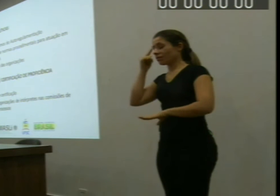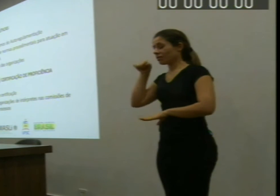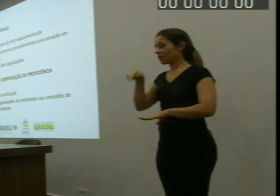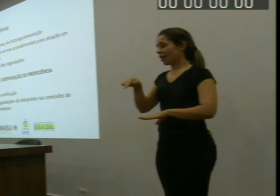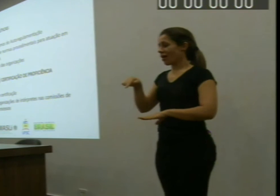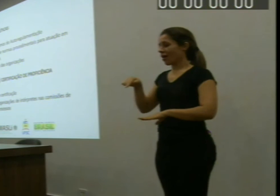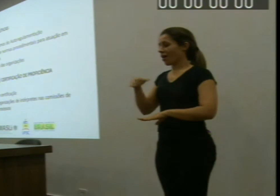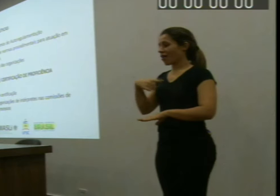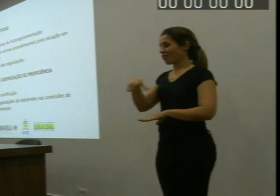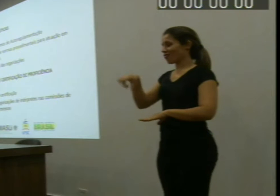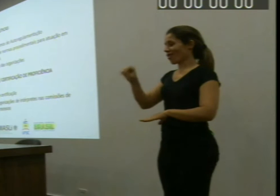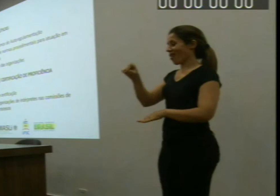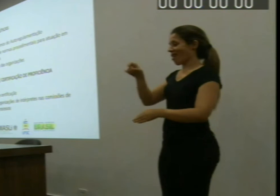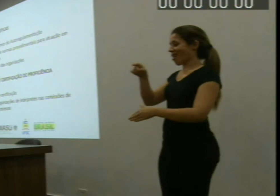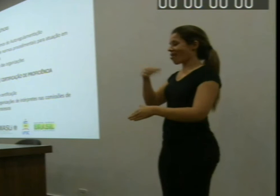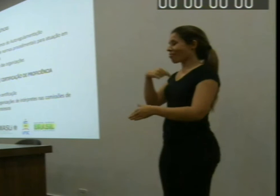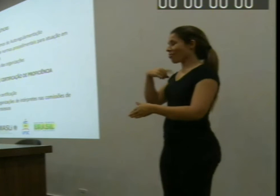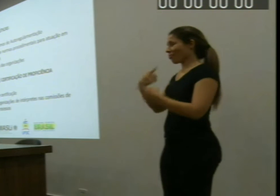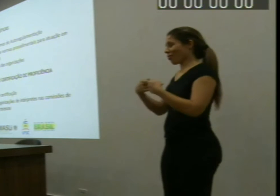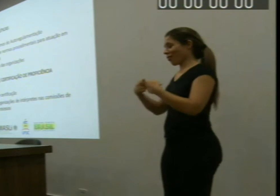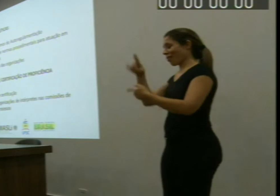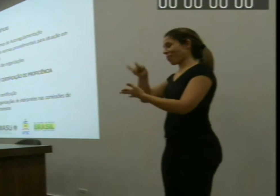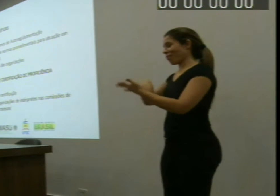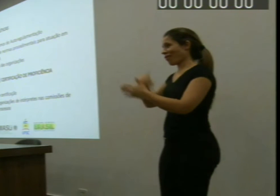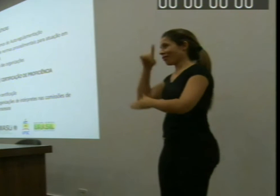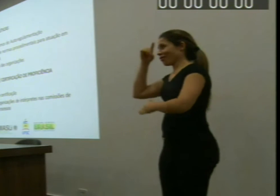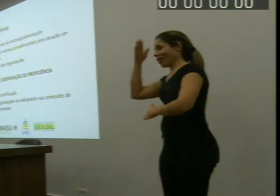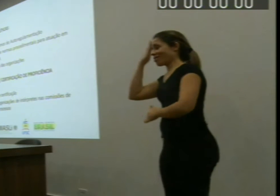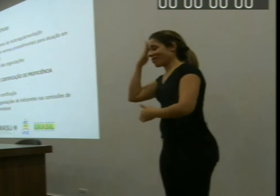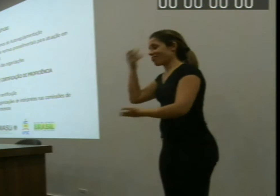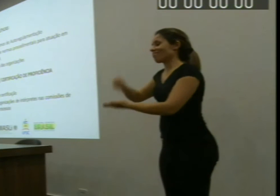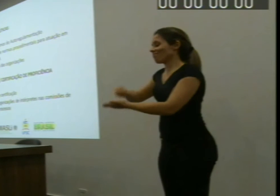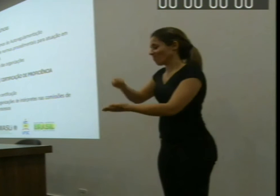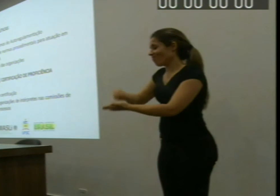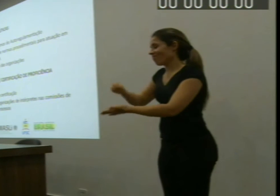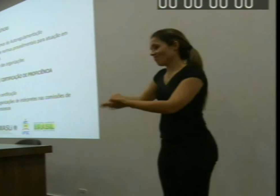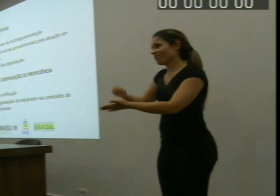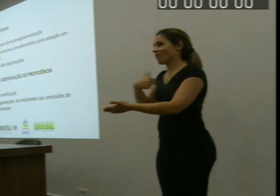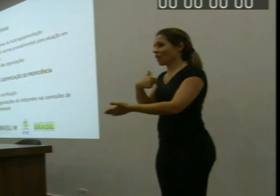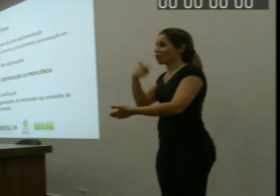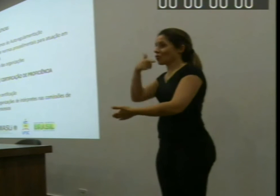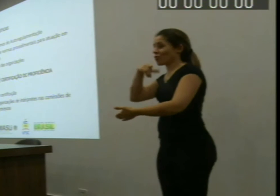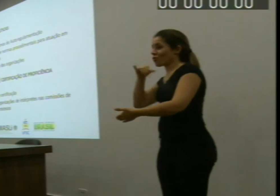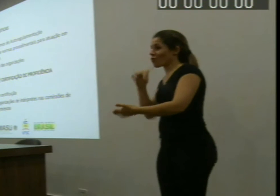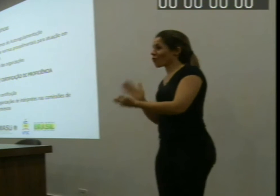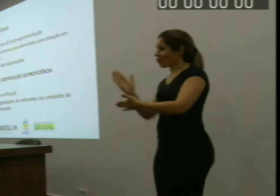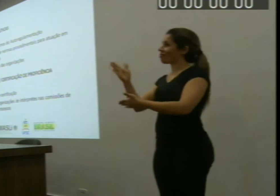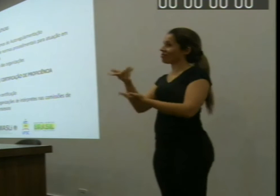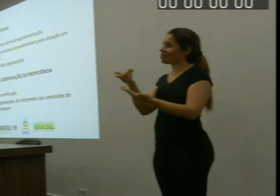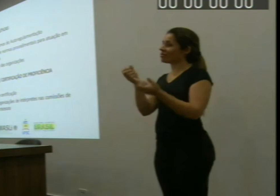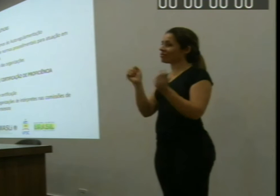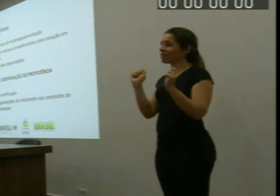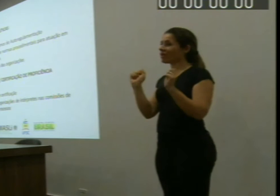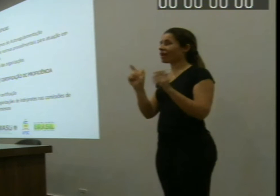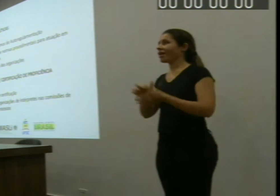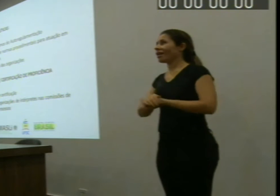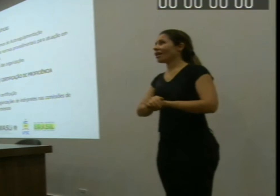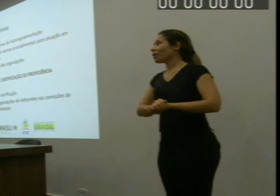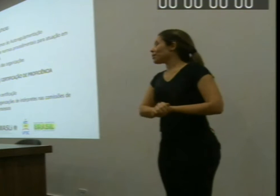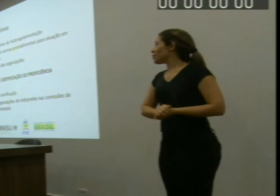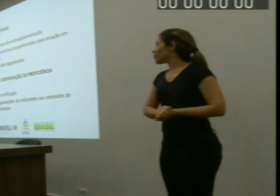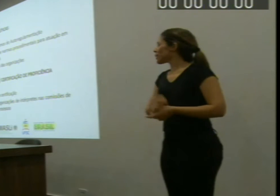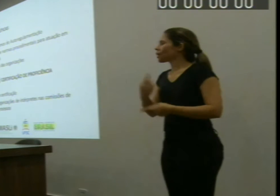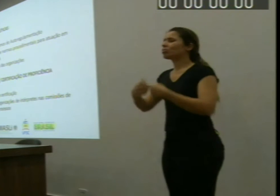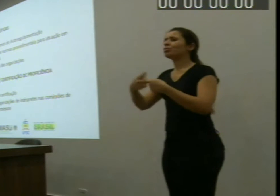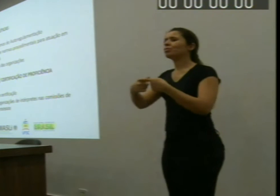mais pra necessidade dela então outros modelos de certificação também podem ser pensados por que que ela a